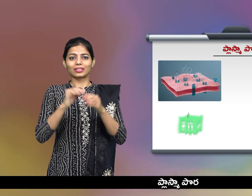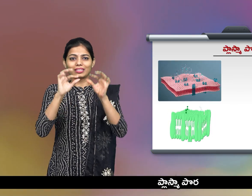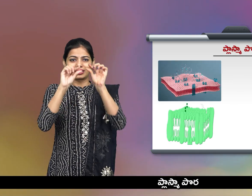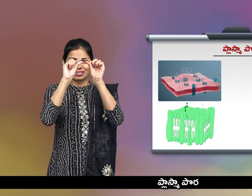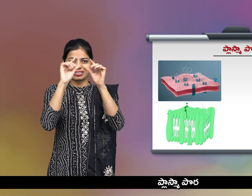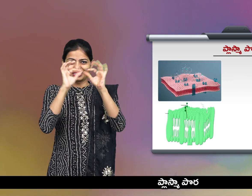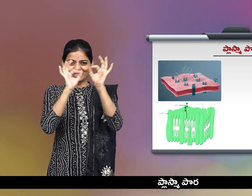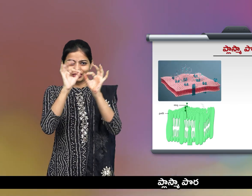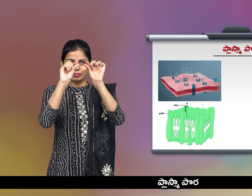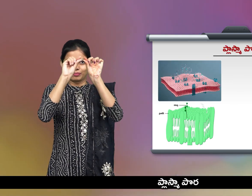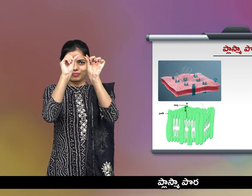ప్లాస్మా పొర.